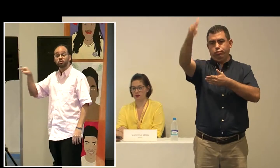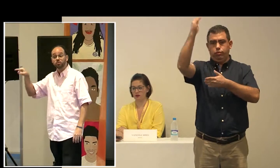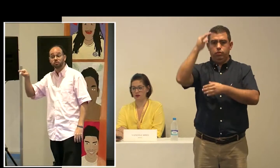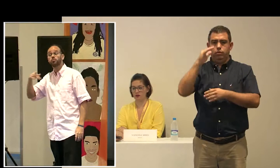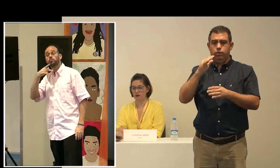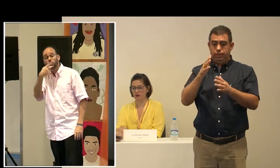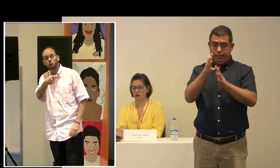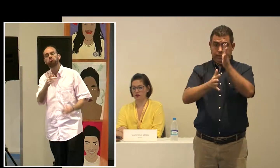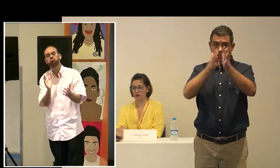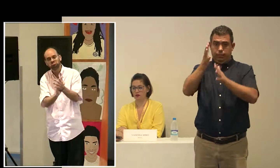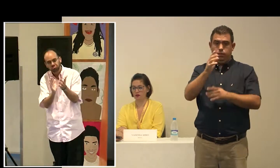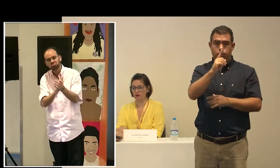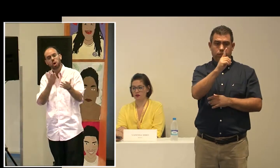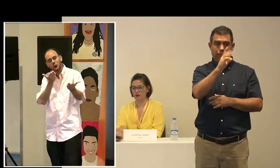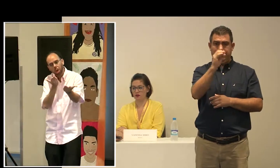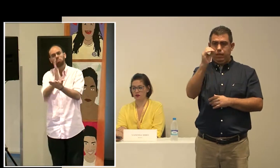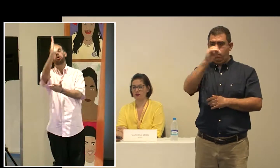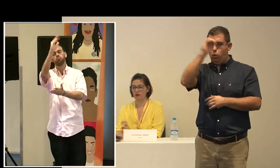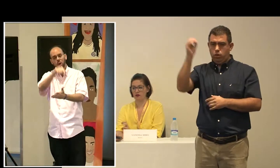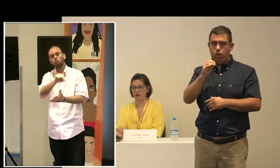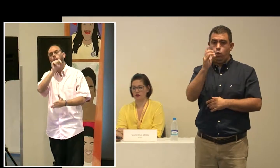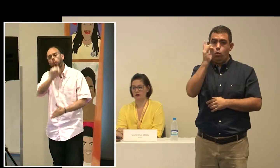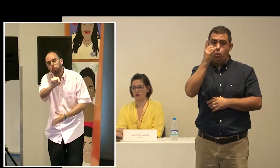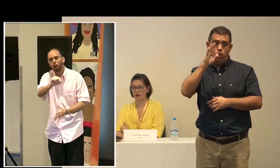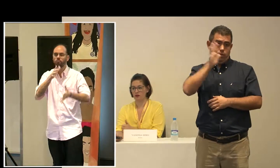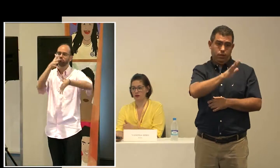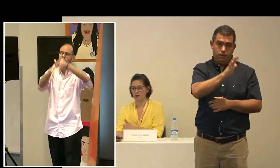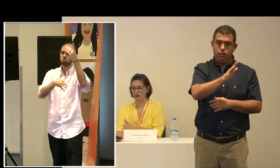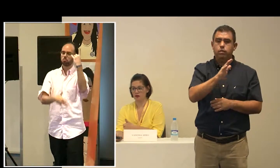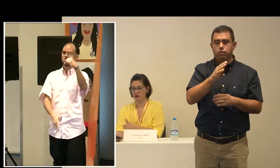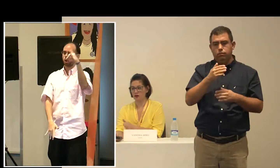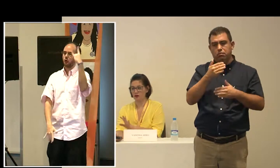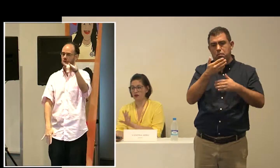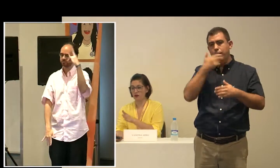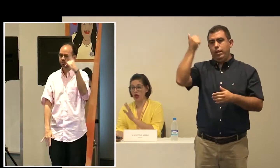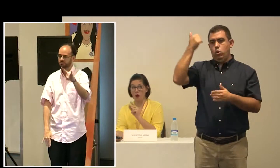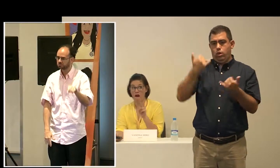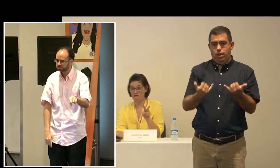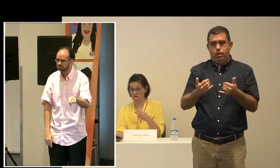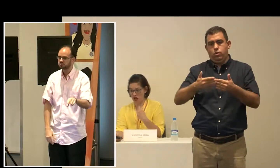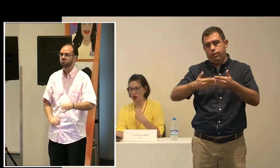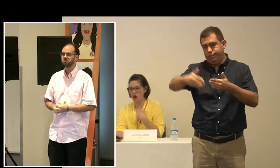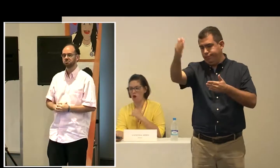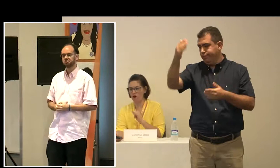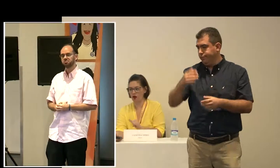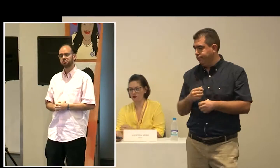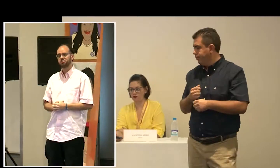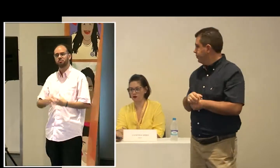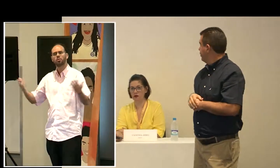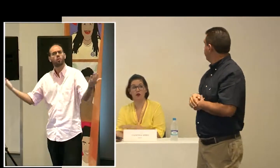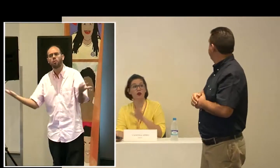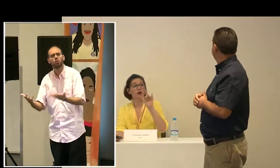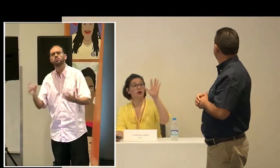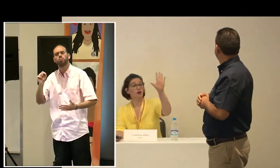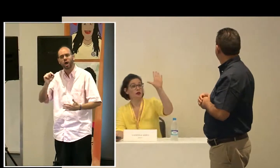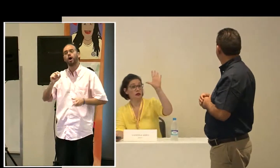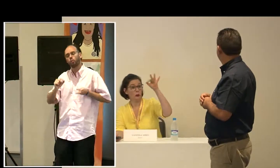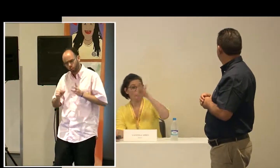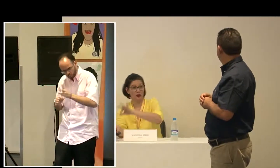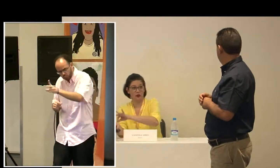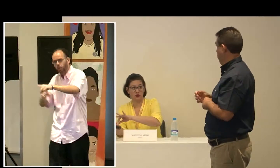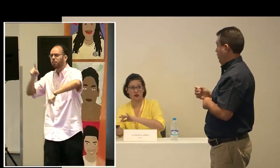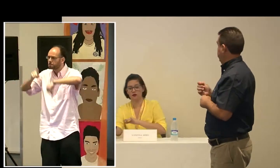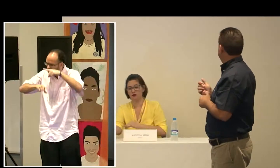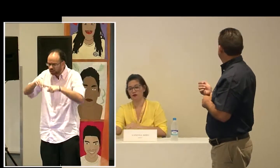O governo boliviano, ele nos parabeniza. Recentemente nós conseguimos um ganho no que tange a